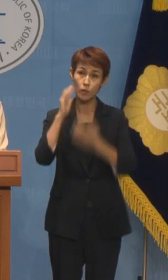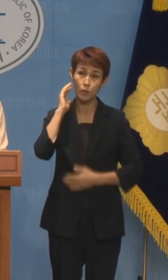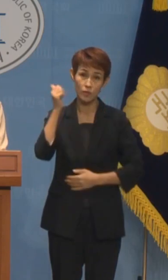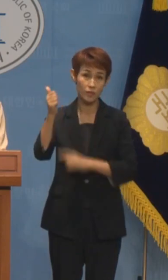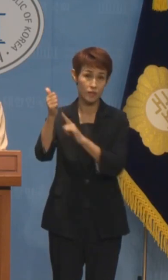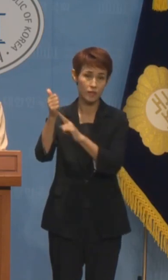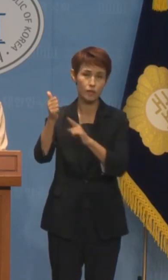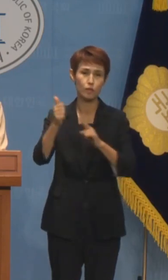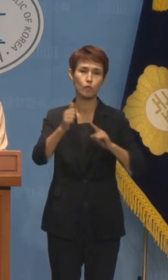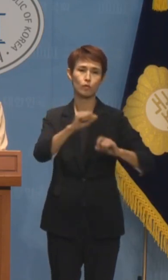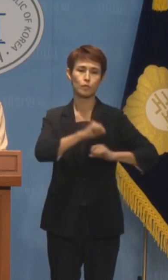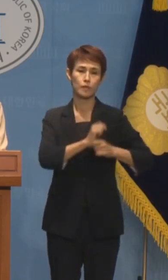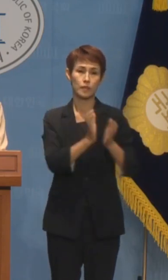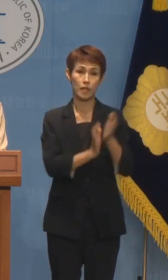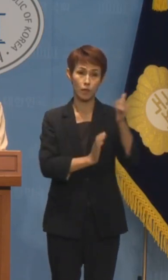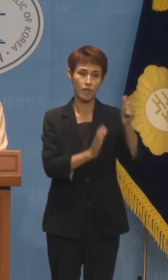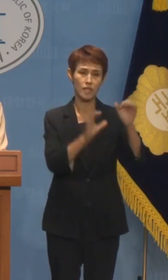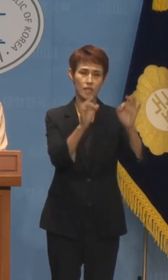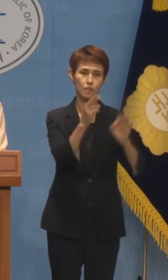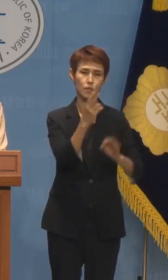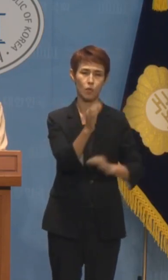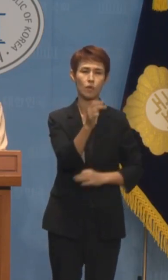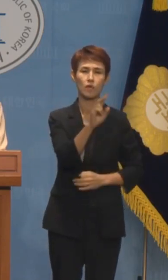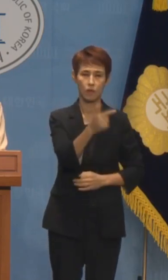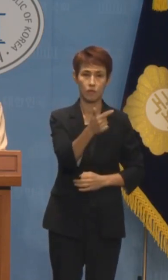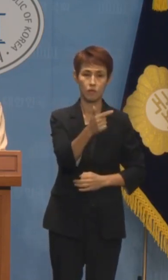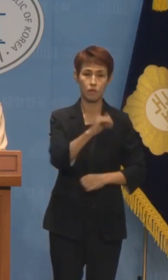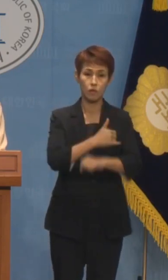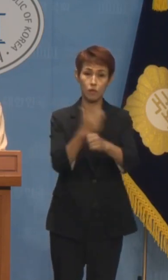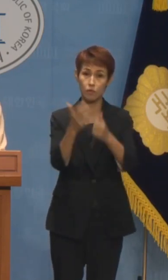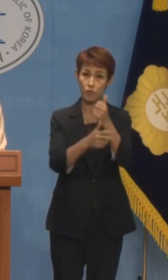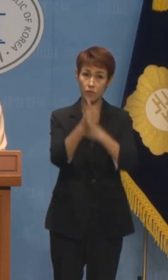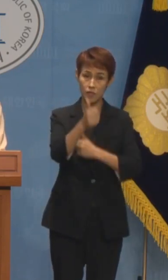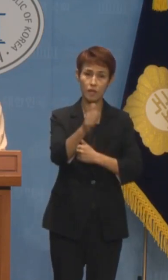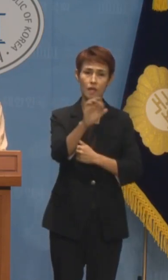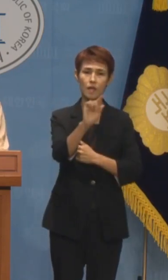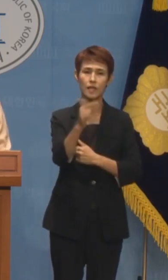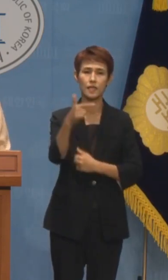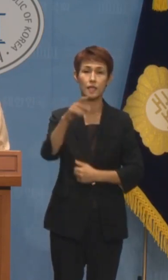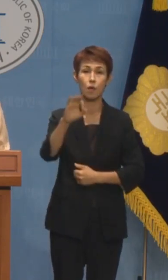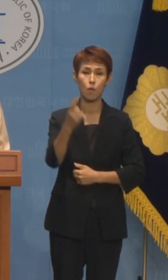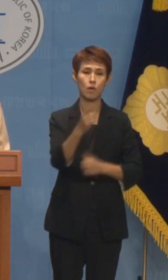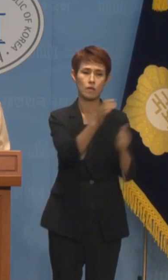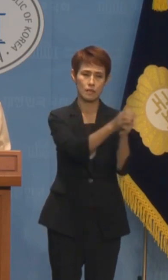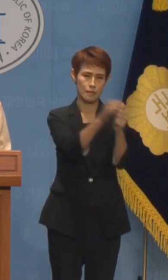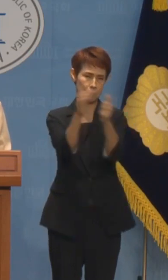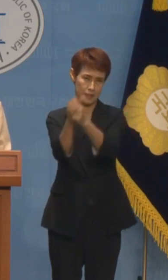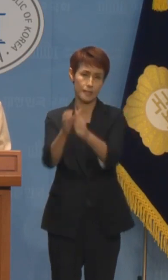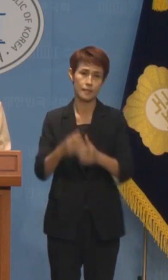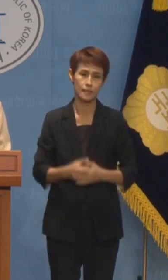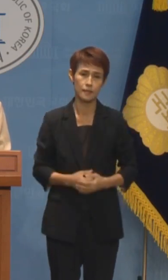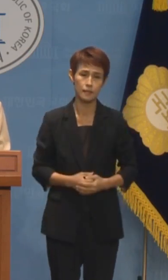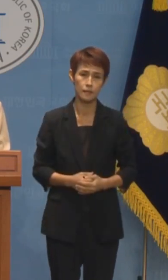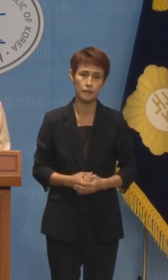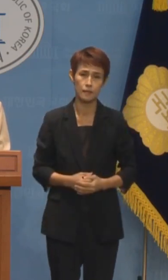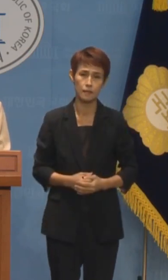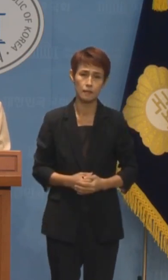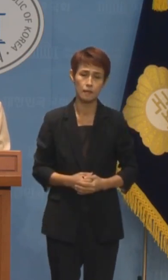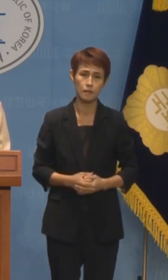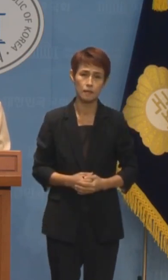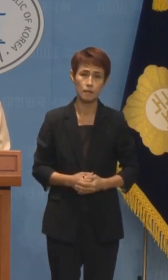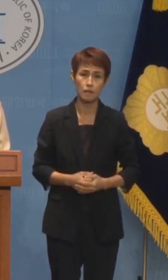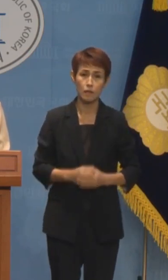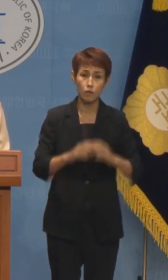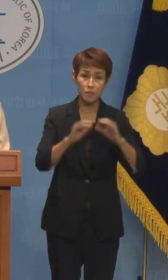오늘 국방부장관의 김용현 국가 인권 위원장의 안창호를 각각 임명했습니다 국민들께